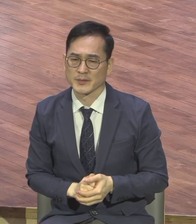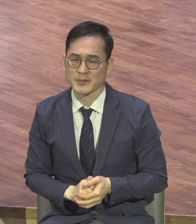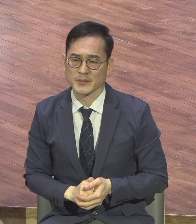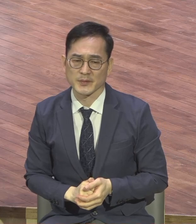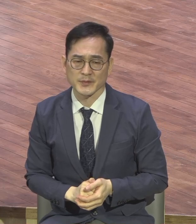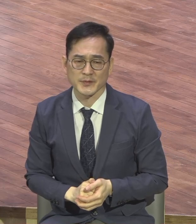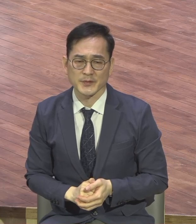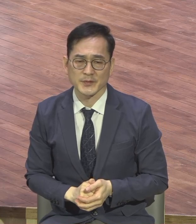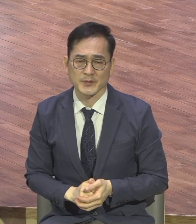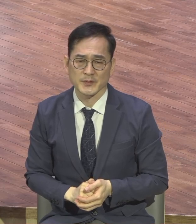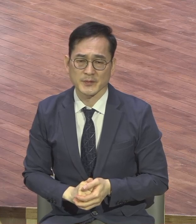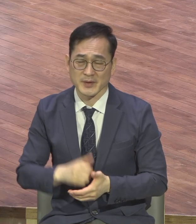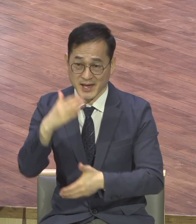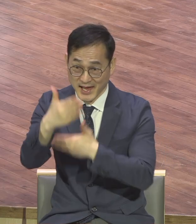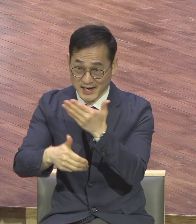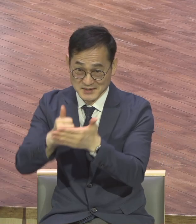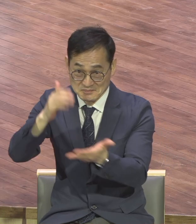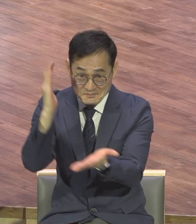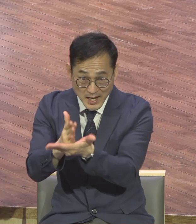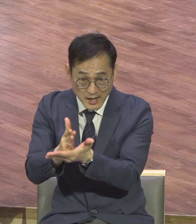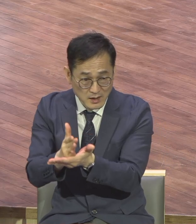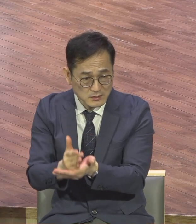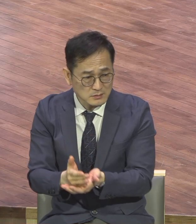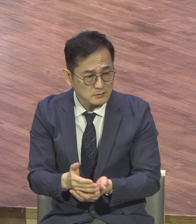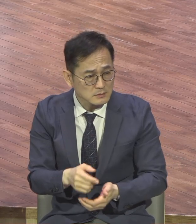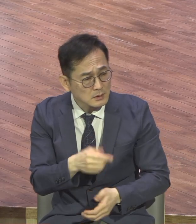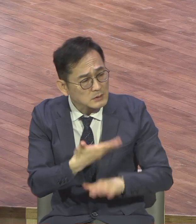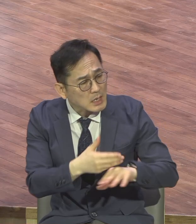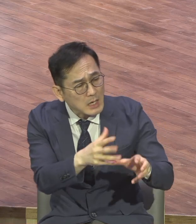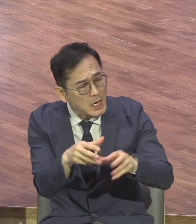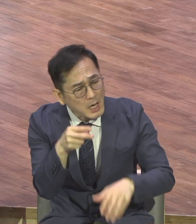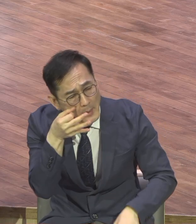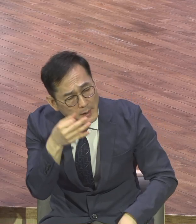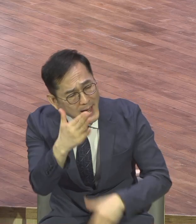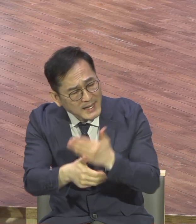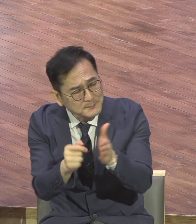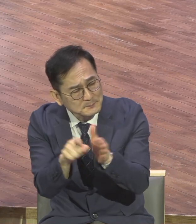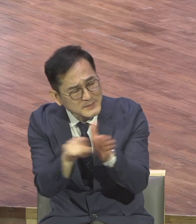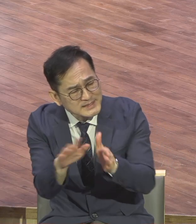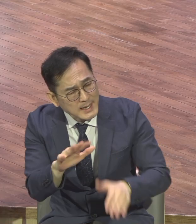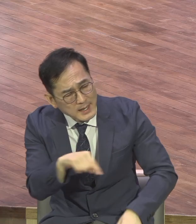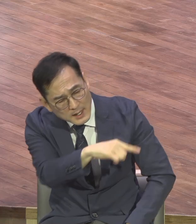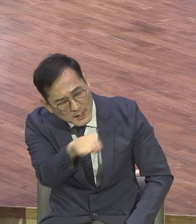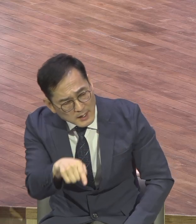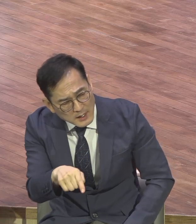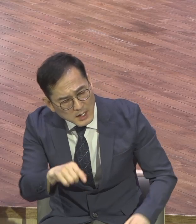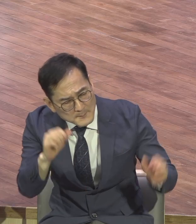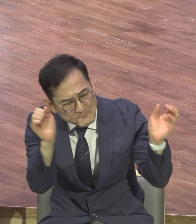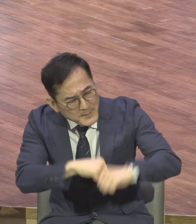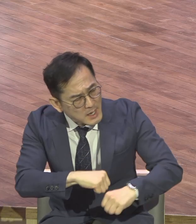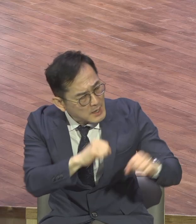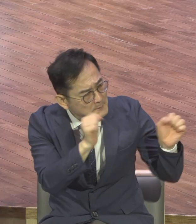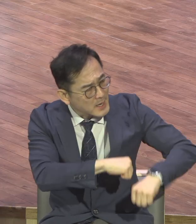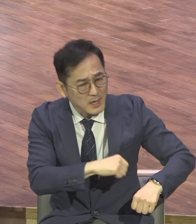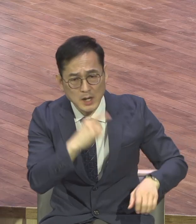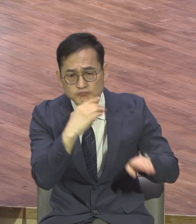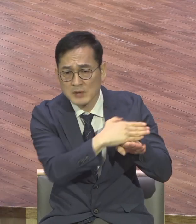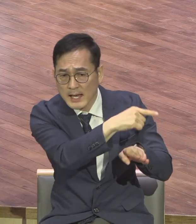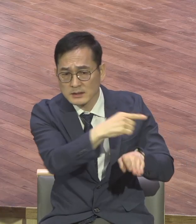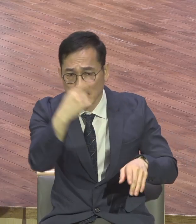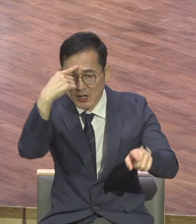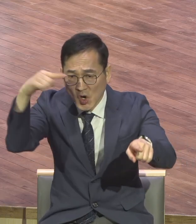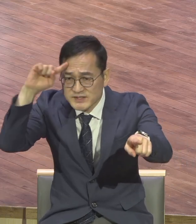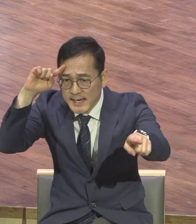돼요. 하나님 없는 나라들 꼴들 보세요. 하나님 안 믿는 나라들 얼마나 처참합니까? 저 북한,